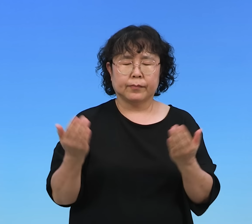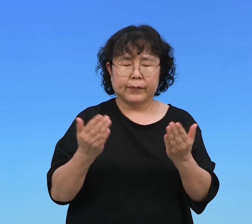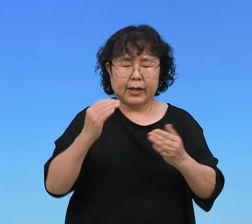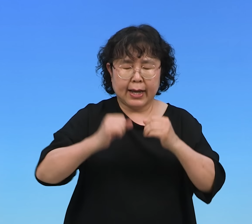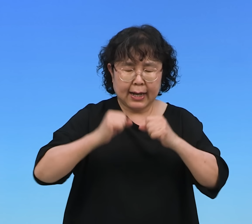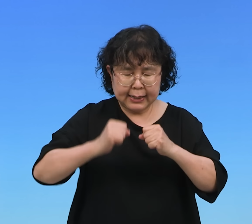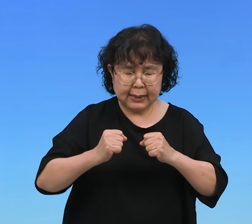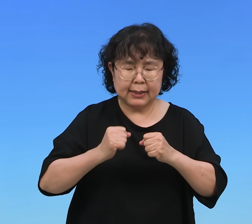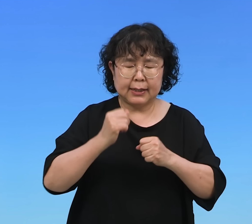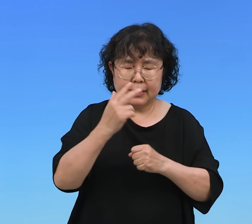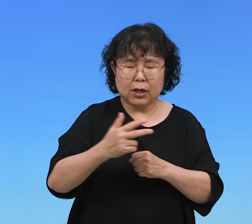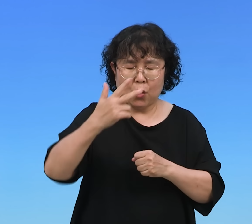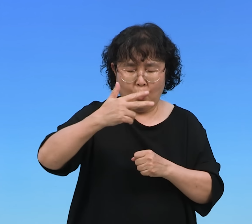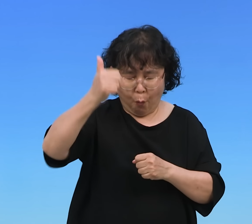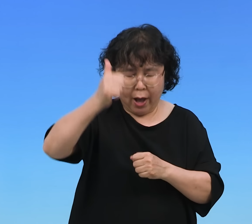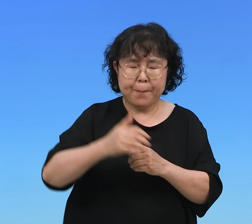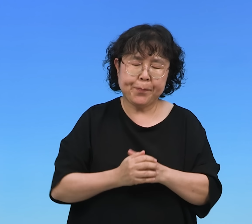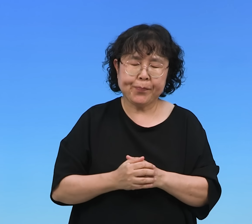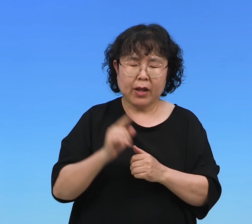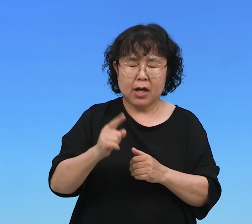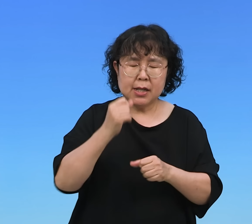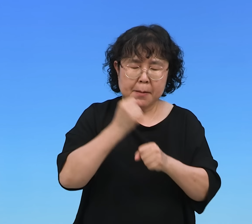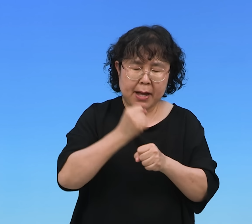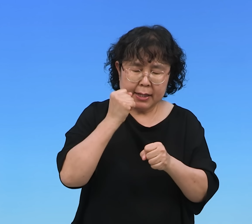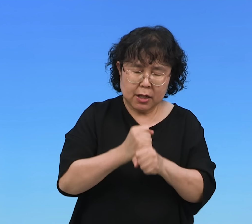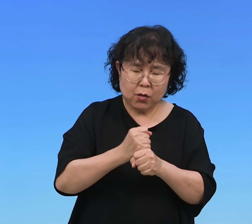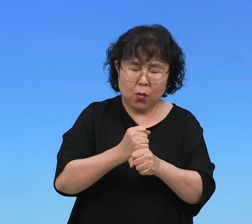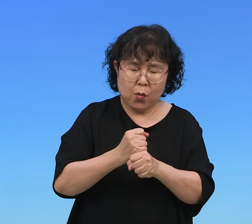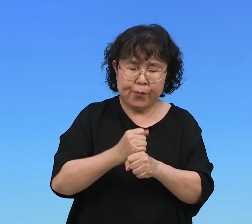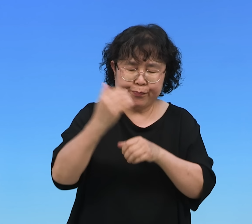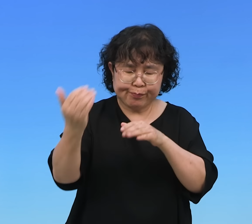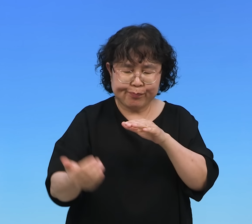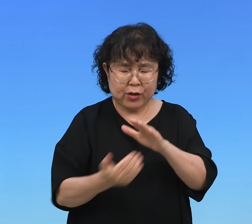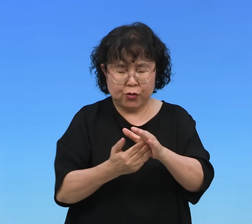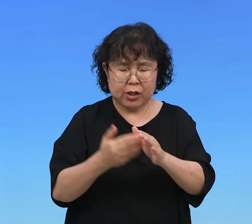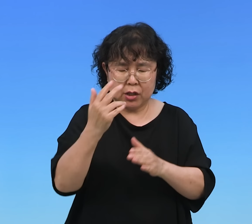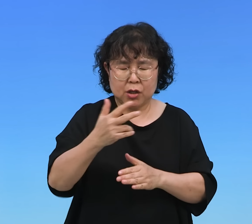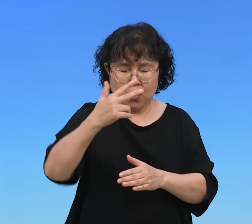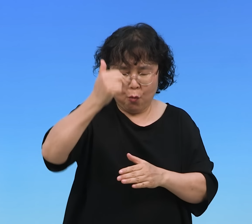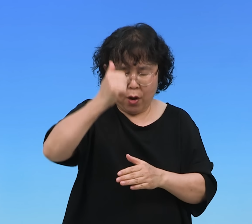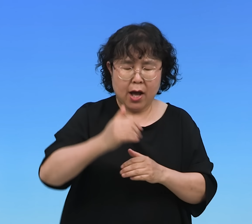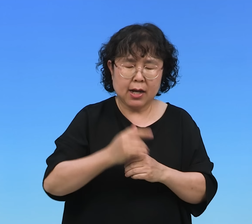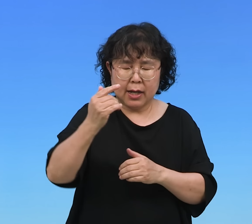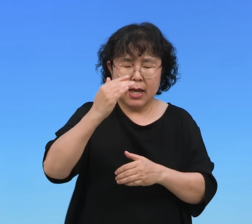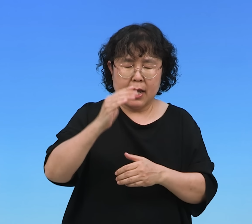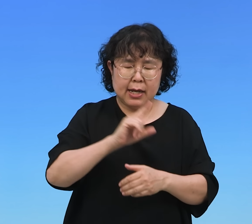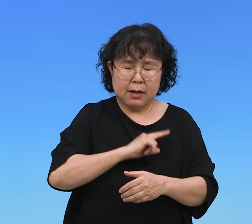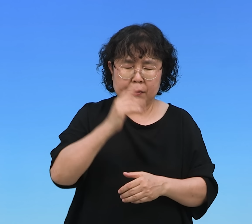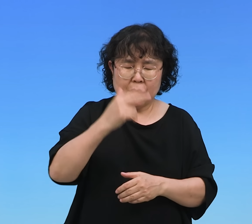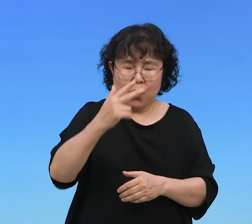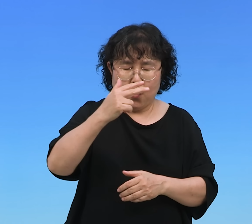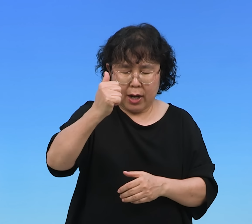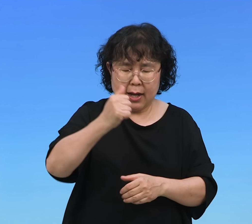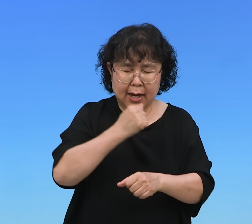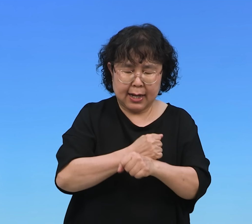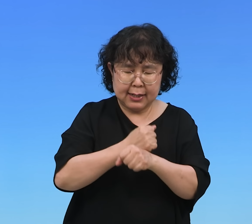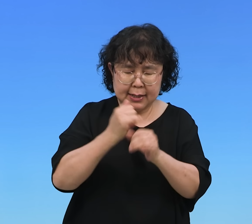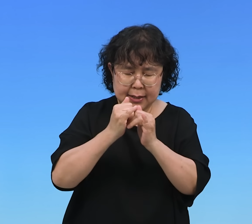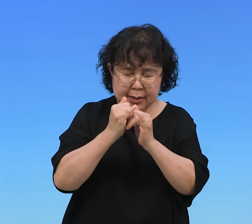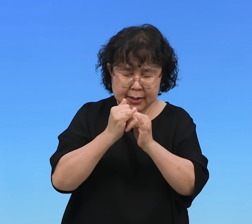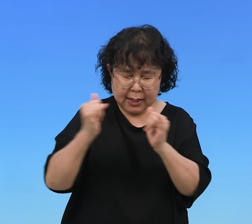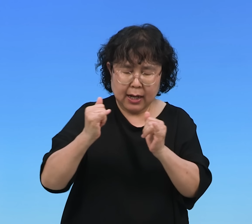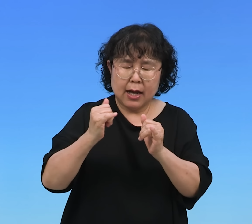일을 행하시는 여호와, 그것을 만들며 성취하시는 여호와, 그의 이름을 여호와라는 이가 이와